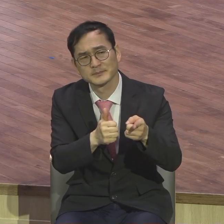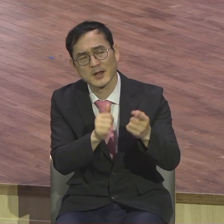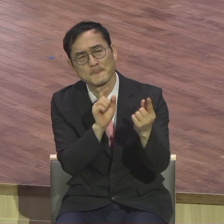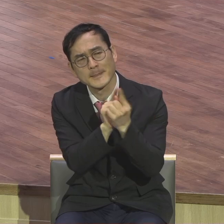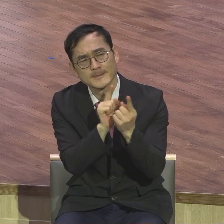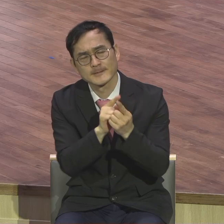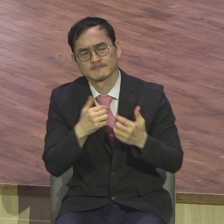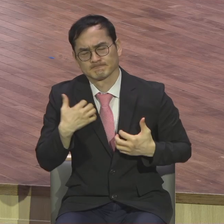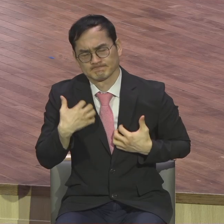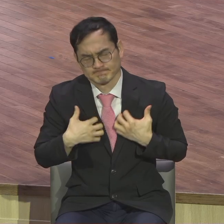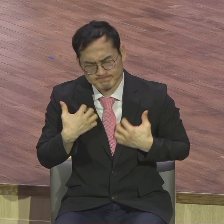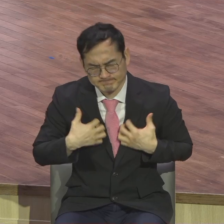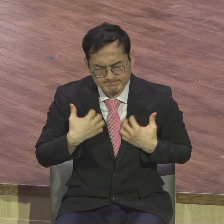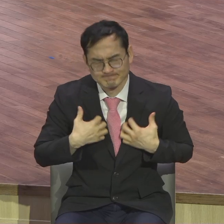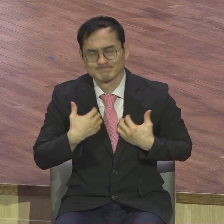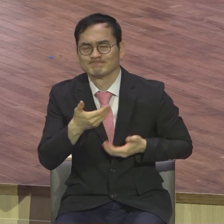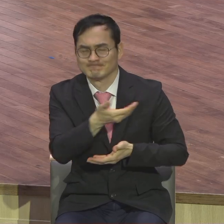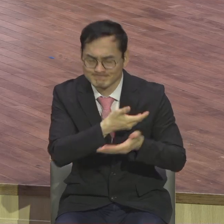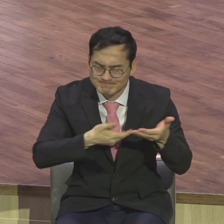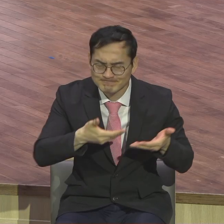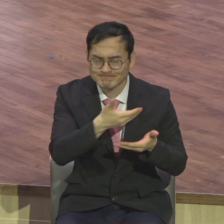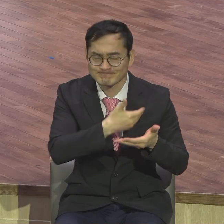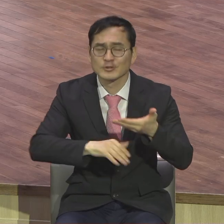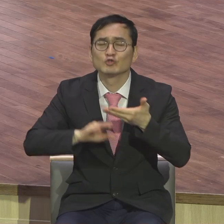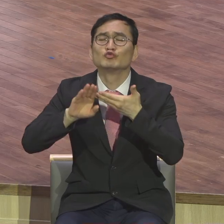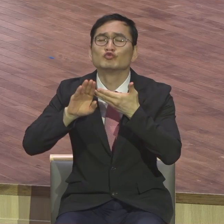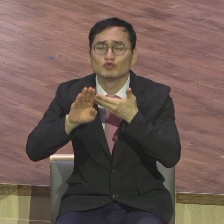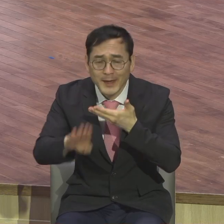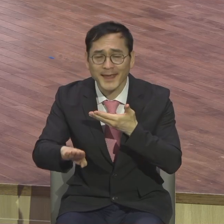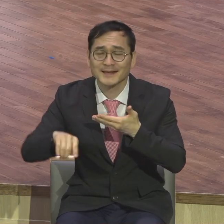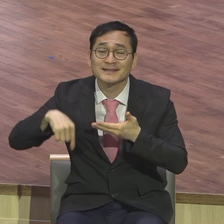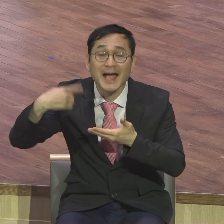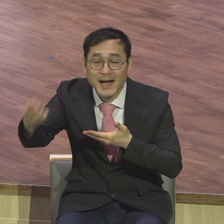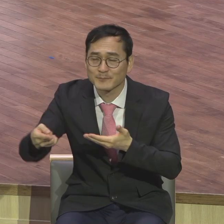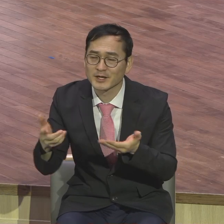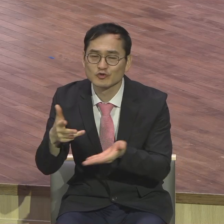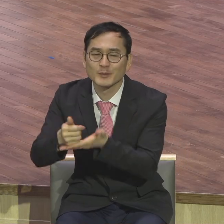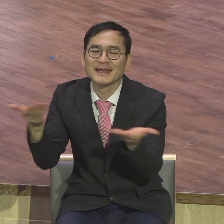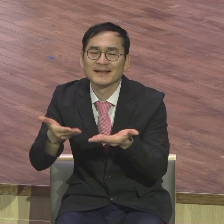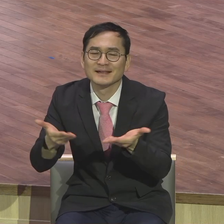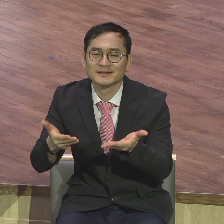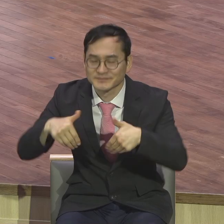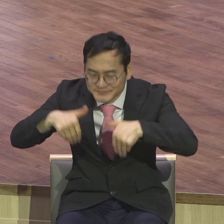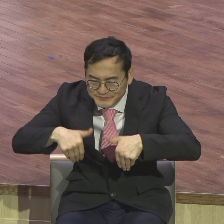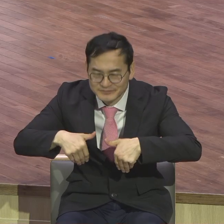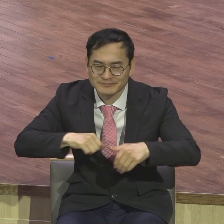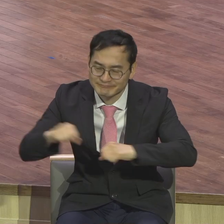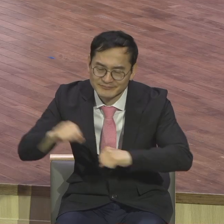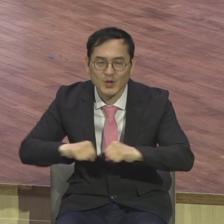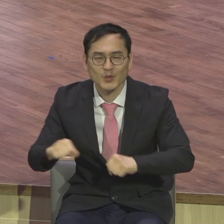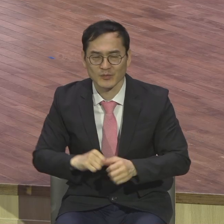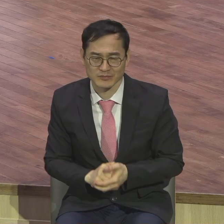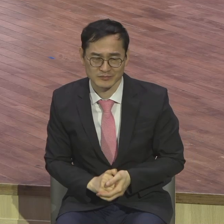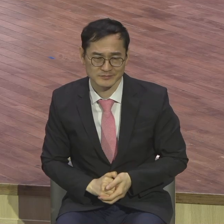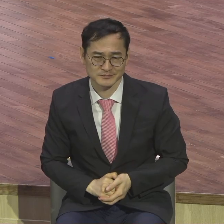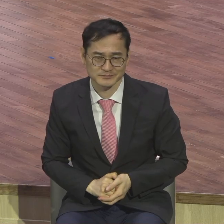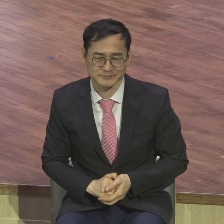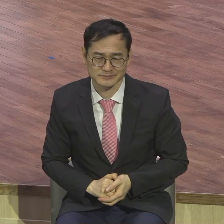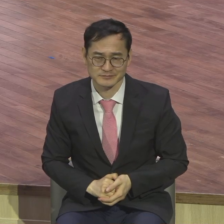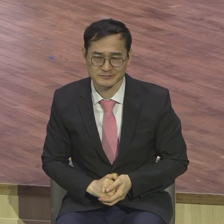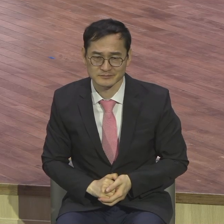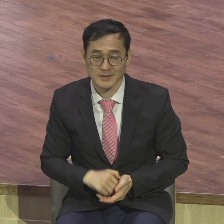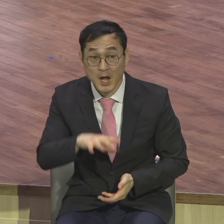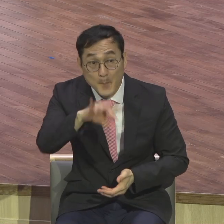하나님과 함께 누리고 그 다음에 그 다음에 그 다음에 사역하라는 것입니다. 하나님과 함께